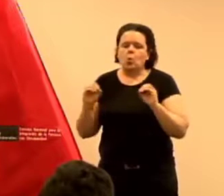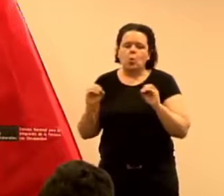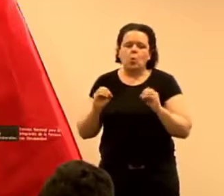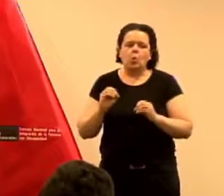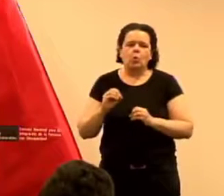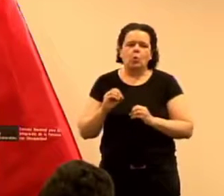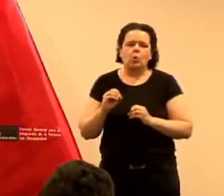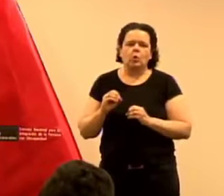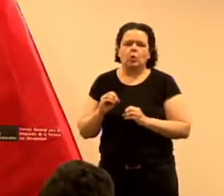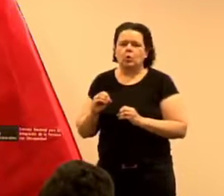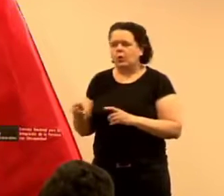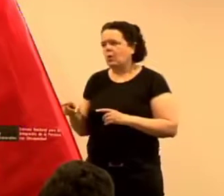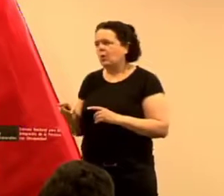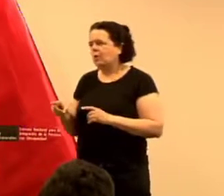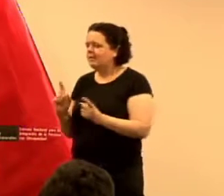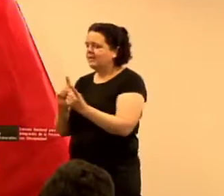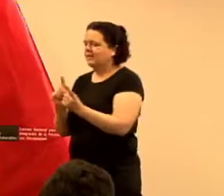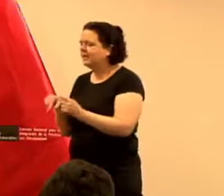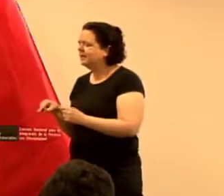como respecto a los niños con discapacidad.